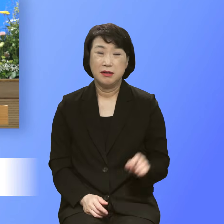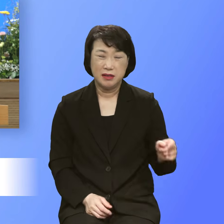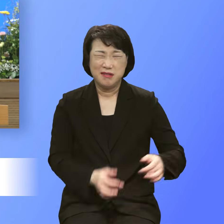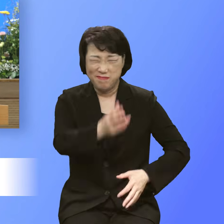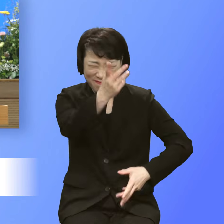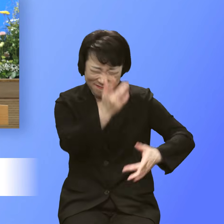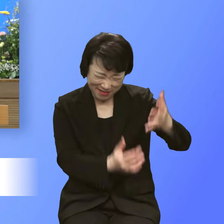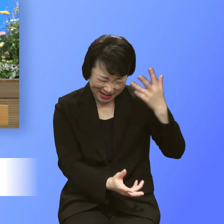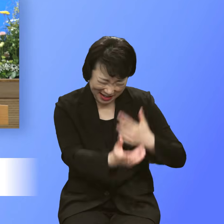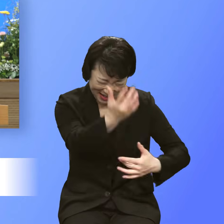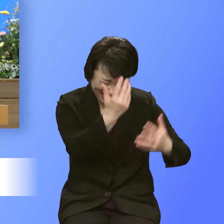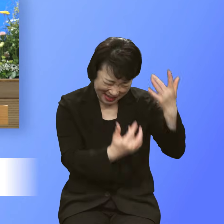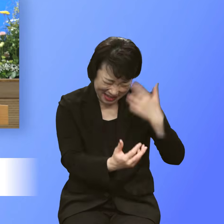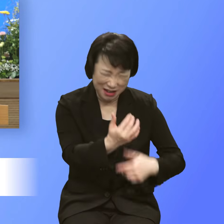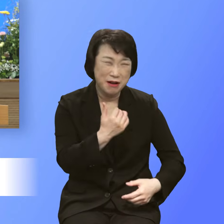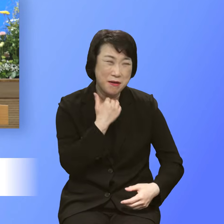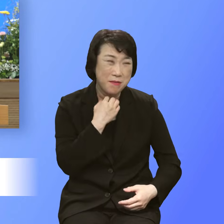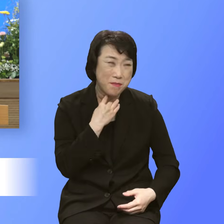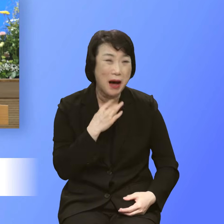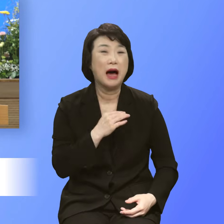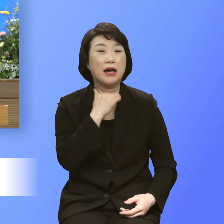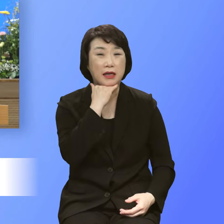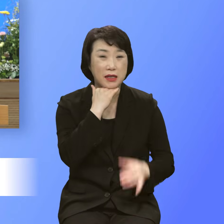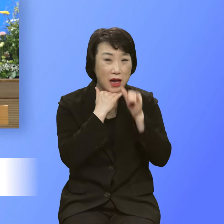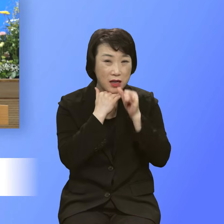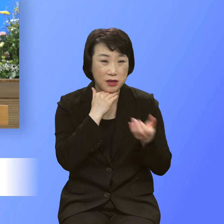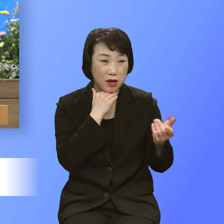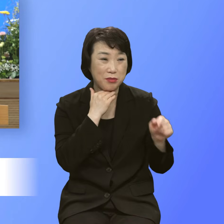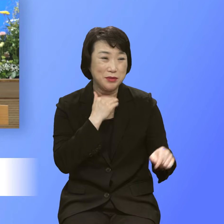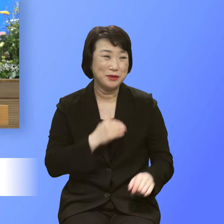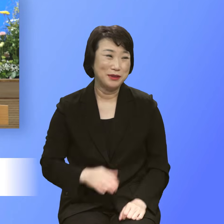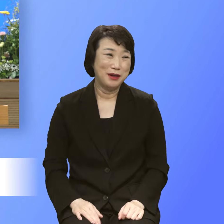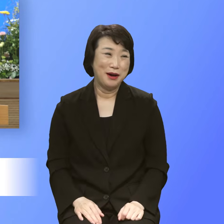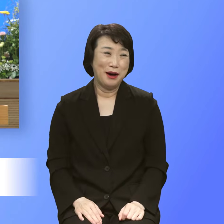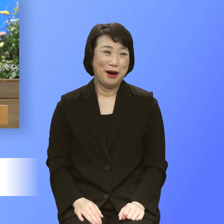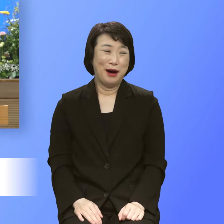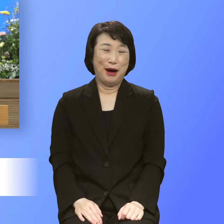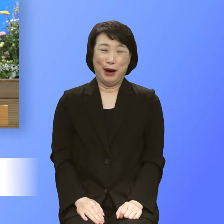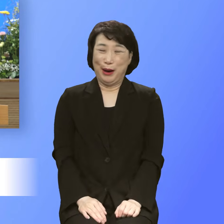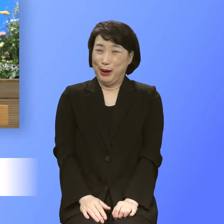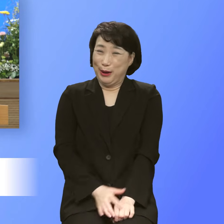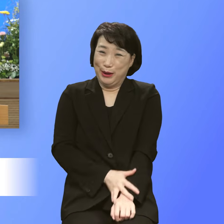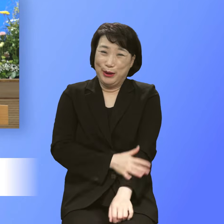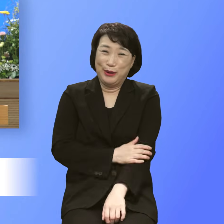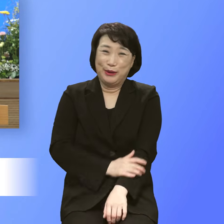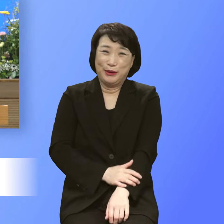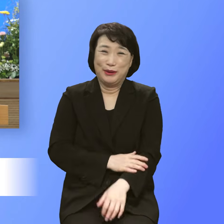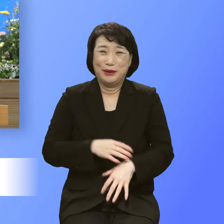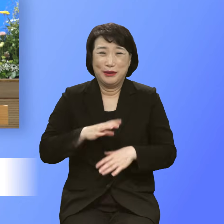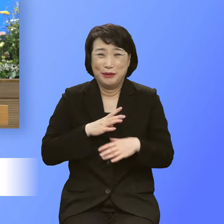맹렬한 불만 기다리는, 그들을 소멸할 맹렬한 불만 기다린다니까. 무섭지 않아.